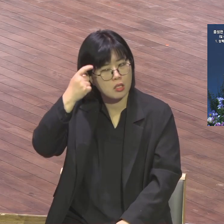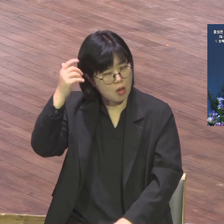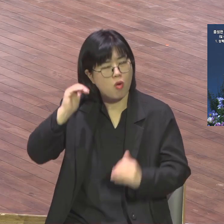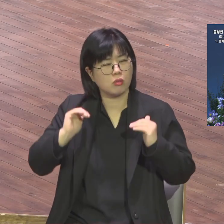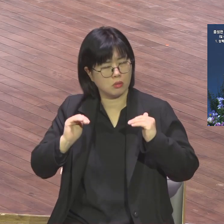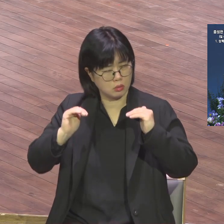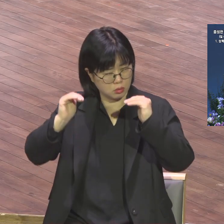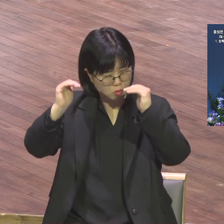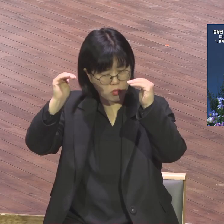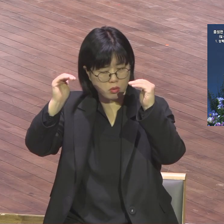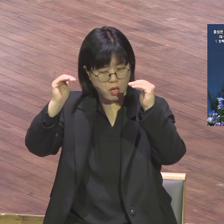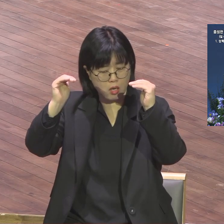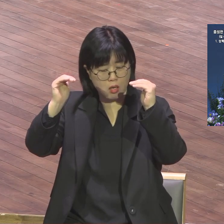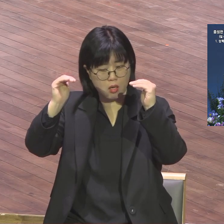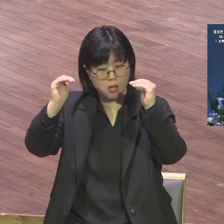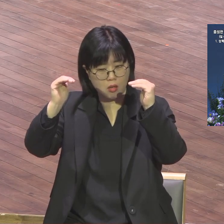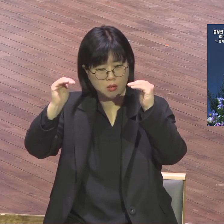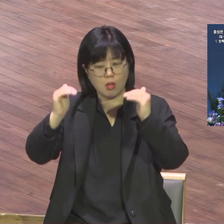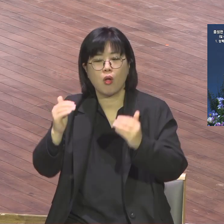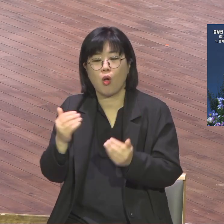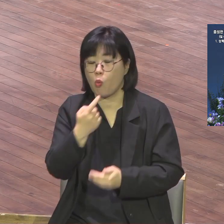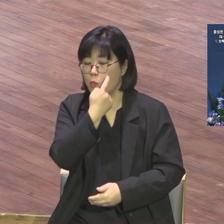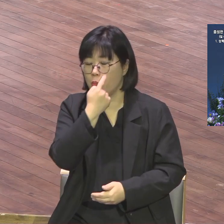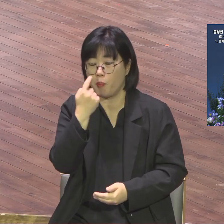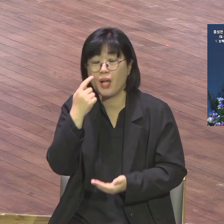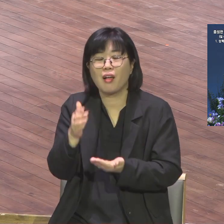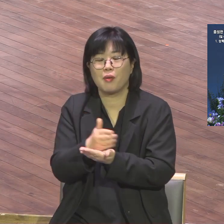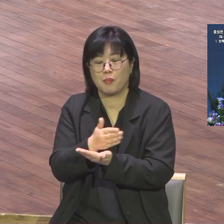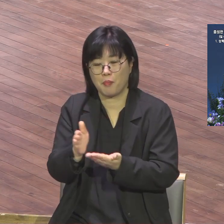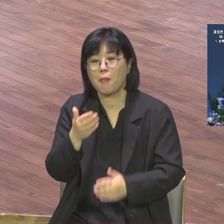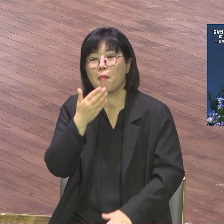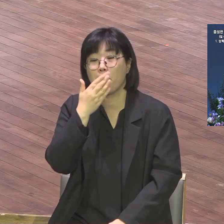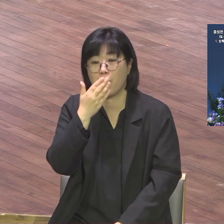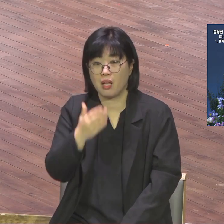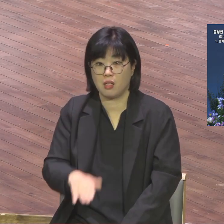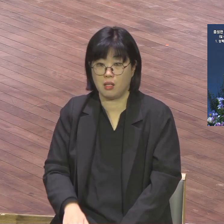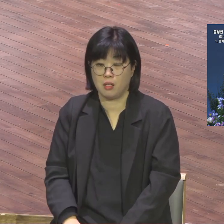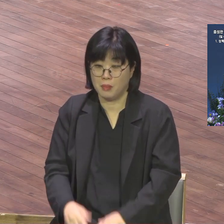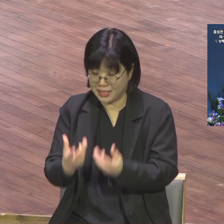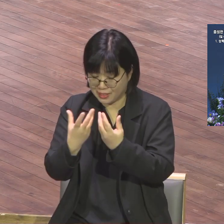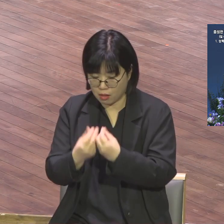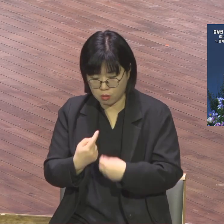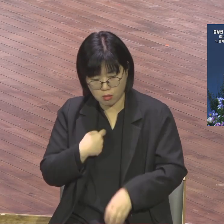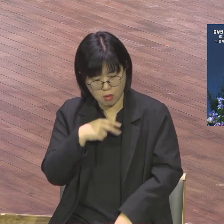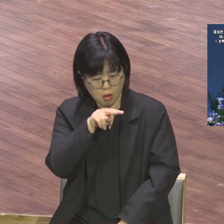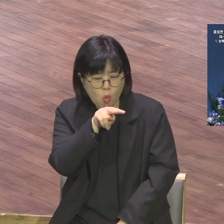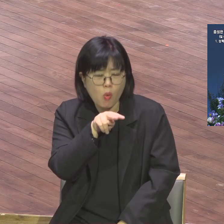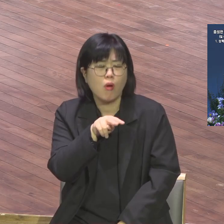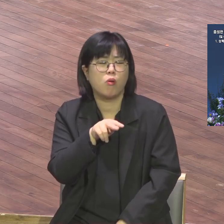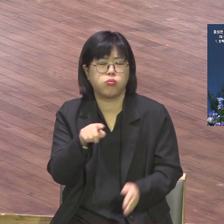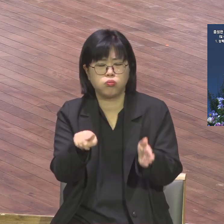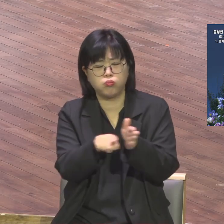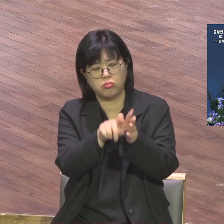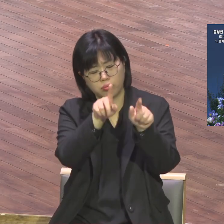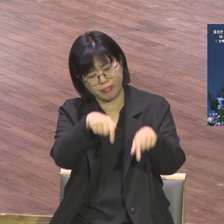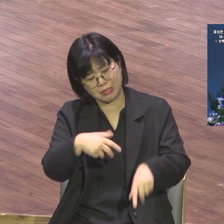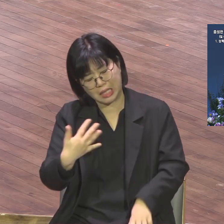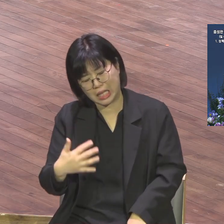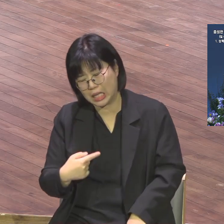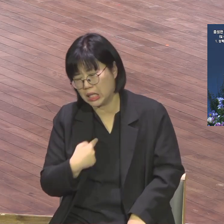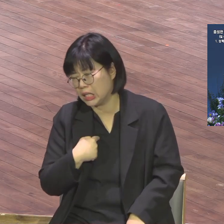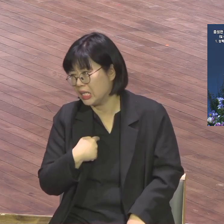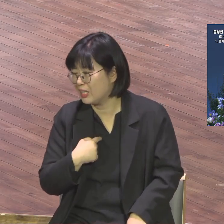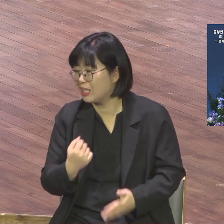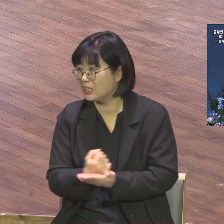참 안타까웠어 제 영혼이 죽게 돌아오면 너무 좋겠는데 나처럼 정말로 살